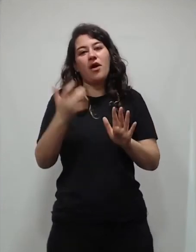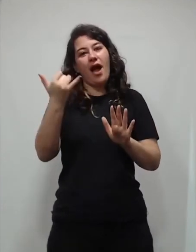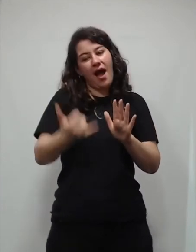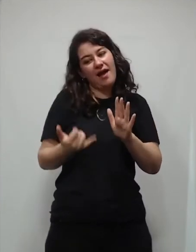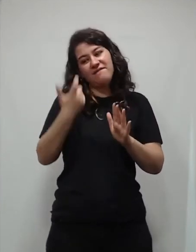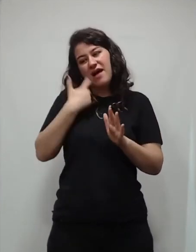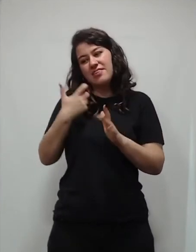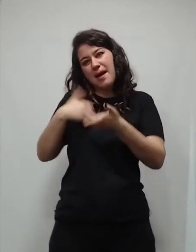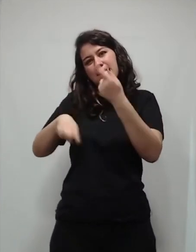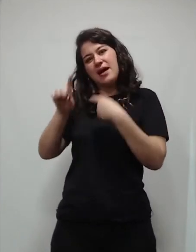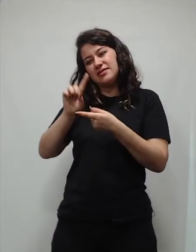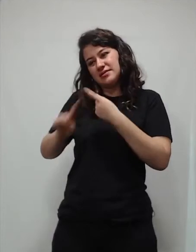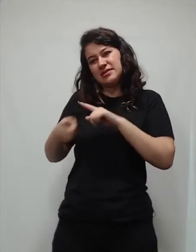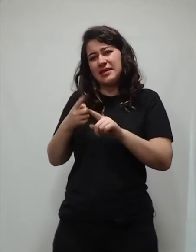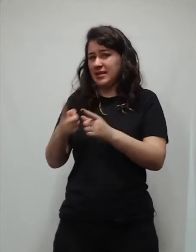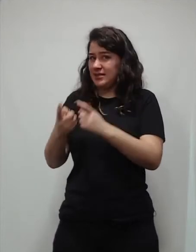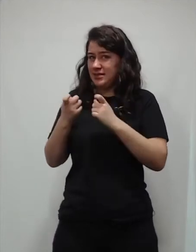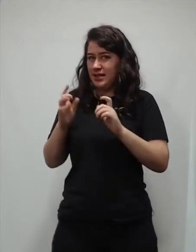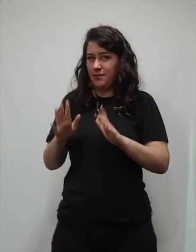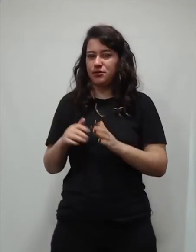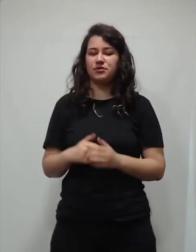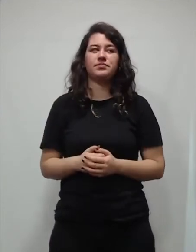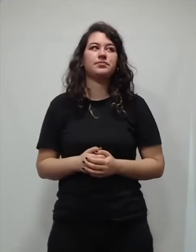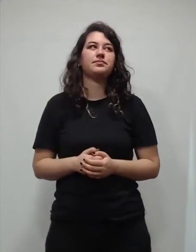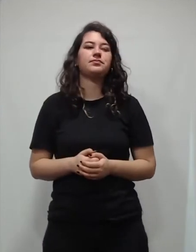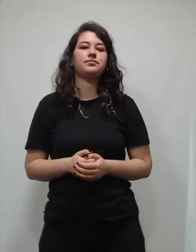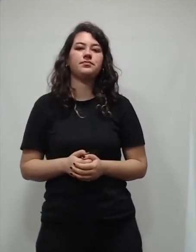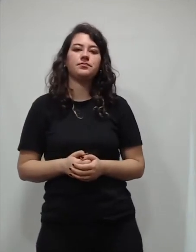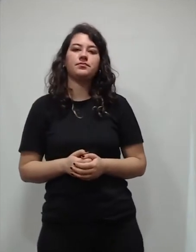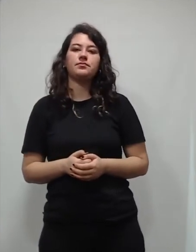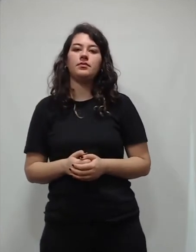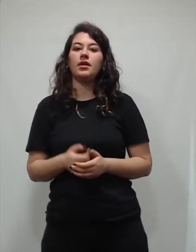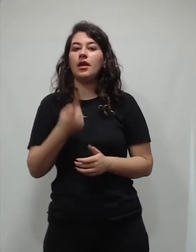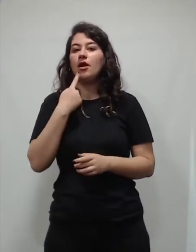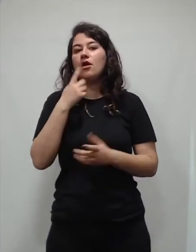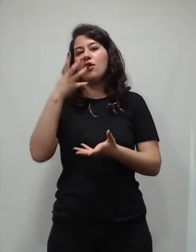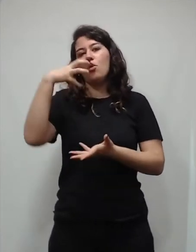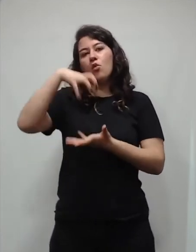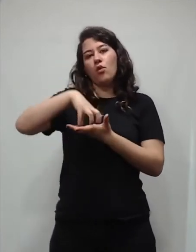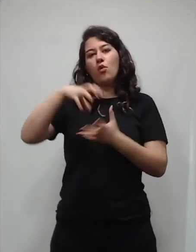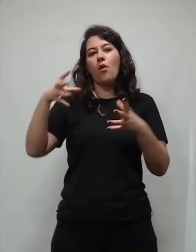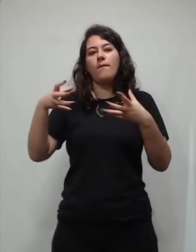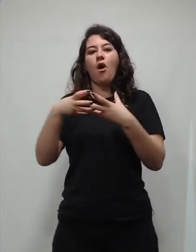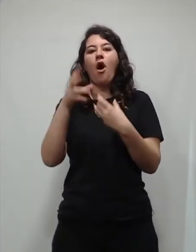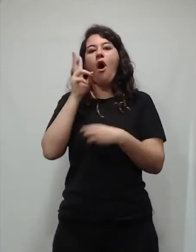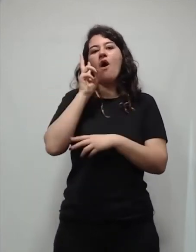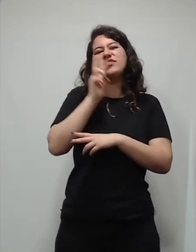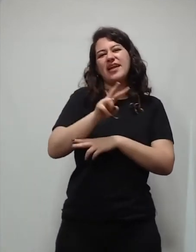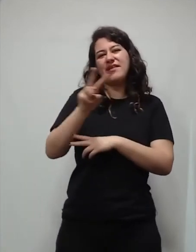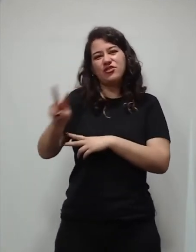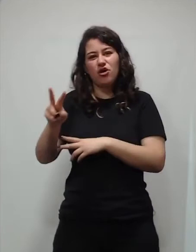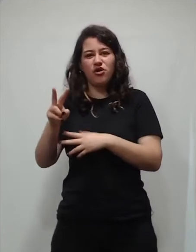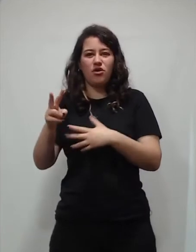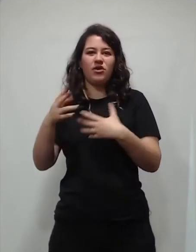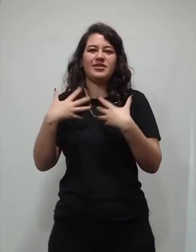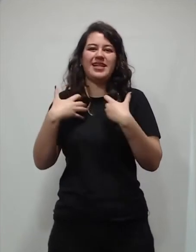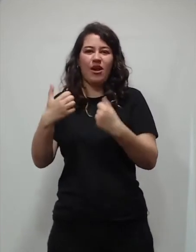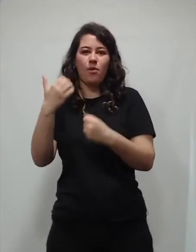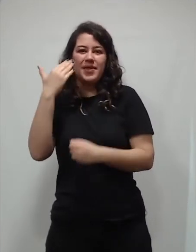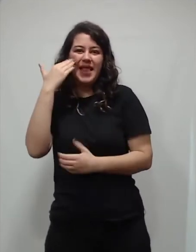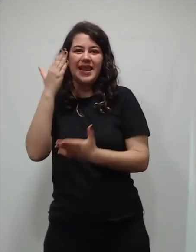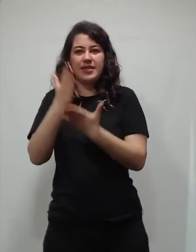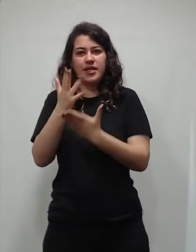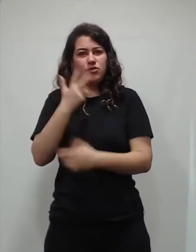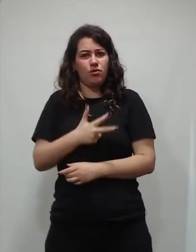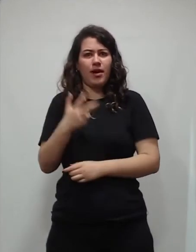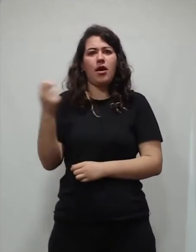otras articulaciones acá muy necesarias. Con el Observatorio de Derechos Humanos y Salud Mental, que fuertemente tiene una